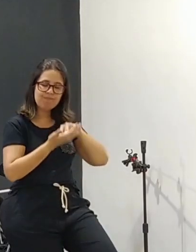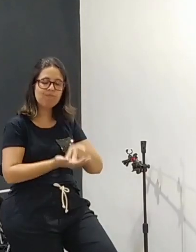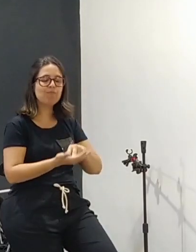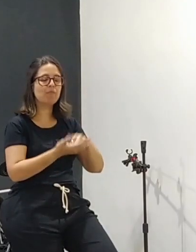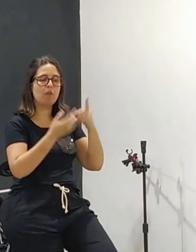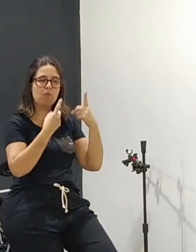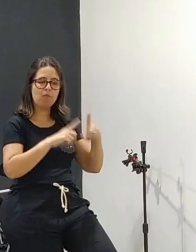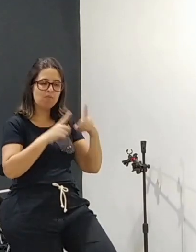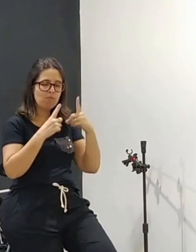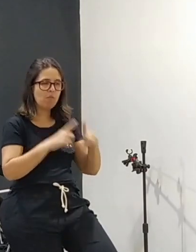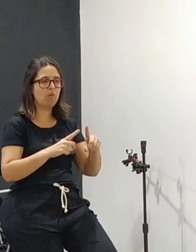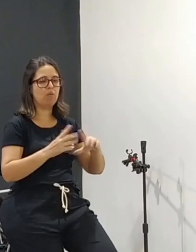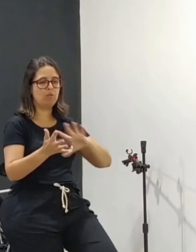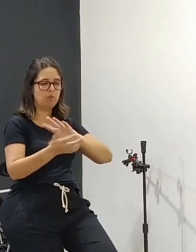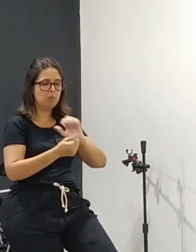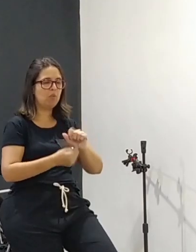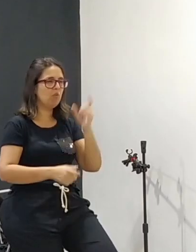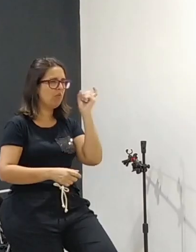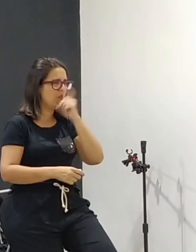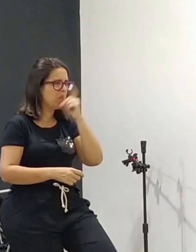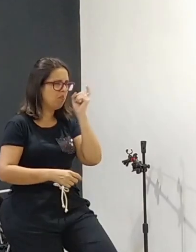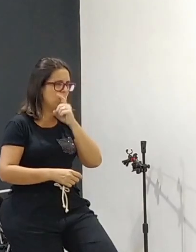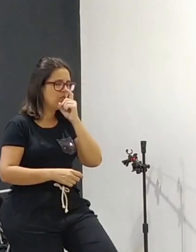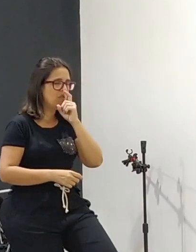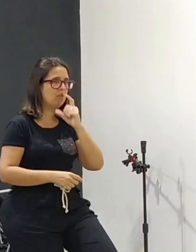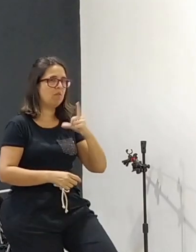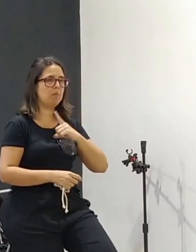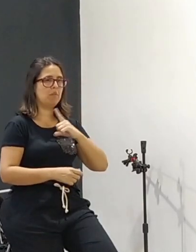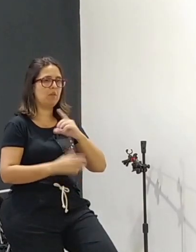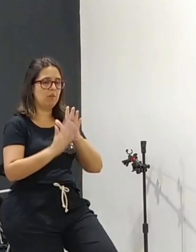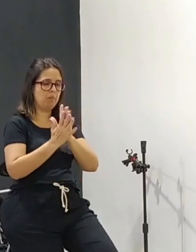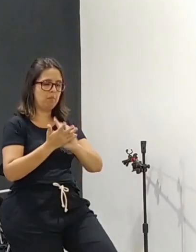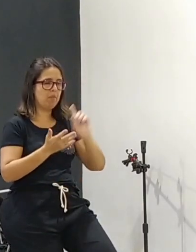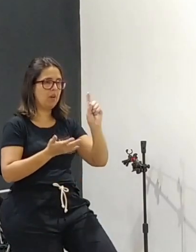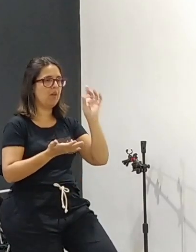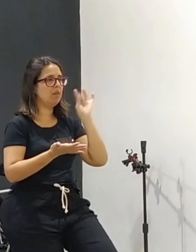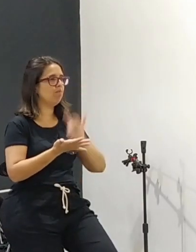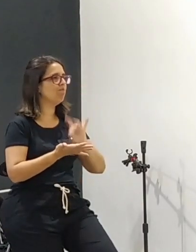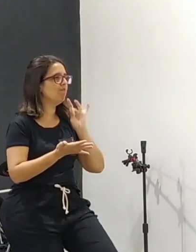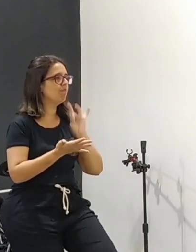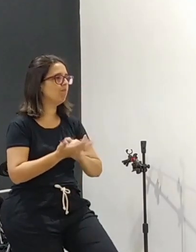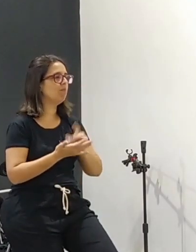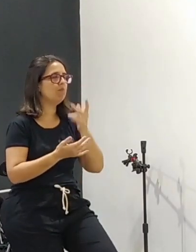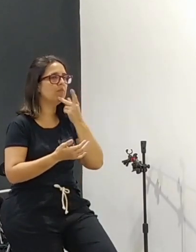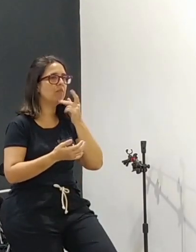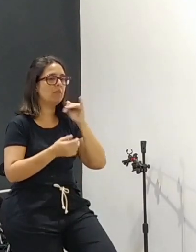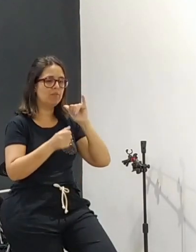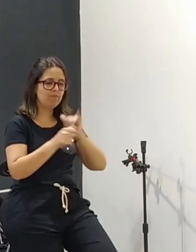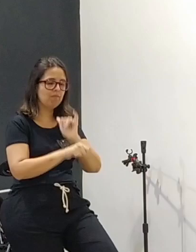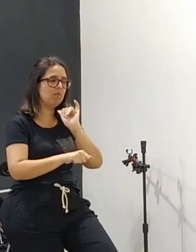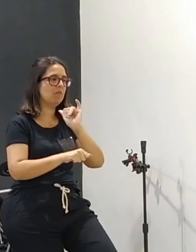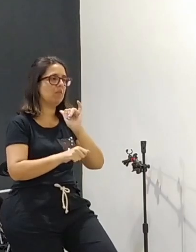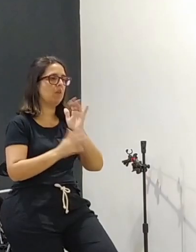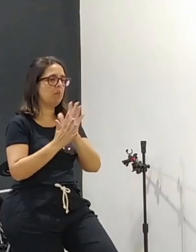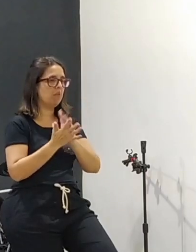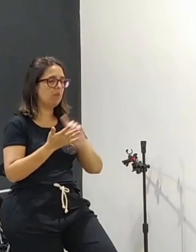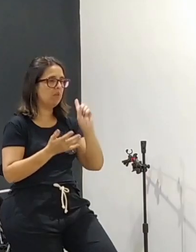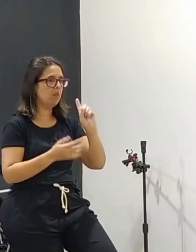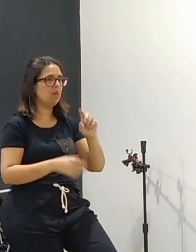a mentira vier, a gente vai ter a palavra da verdade para dizer isso é engano. A palavra diz que é desse